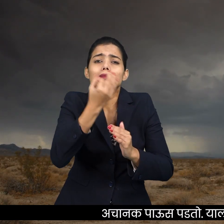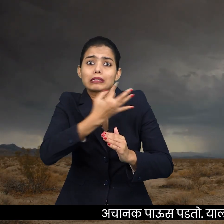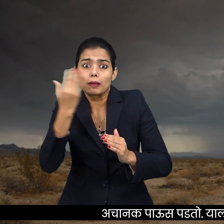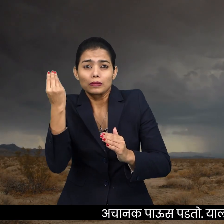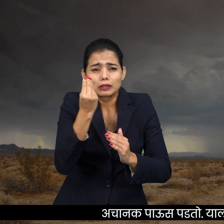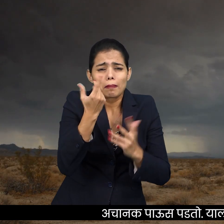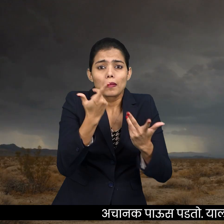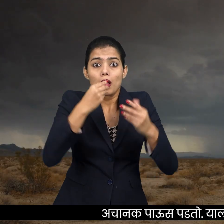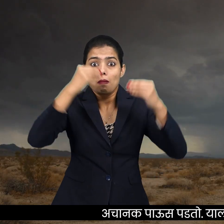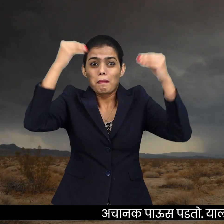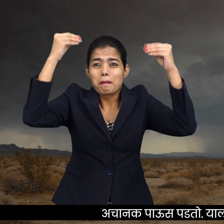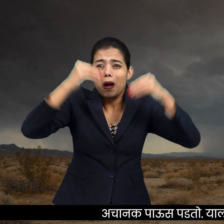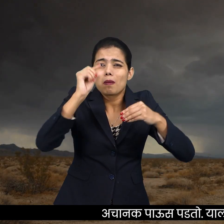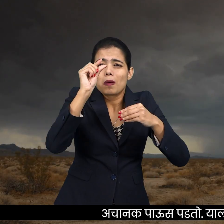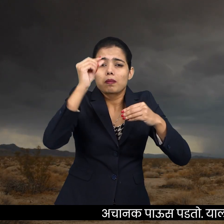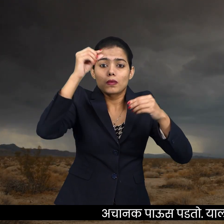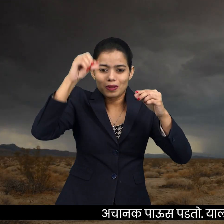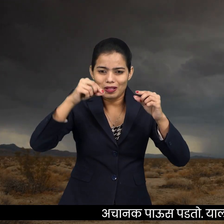ढगफुटी असं म्हणतात.